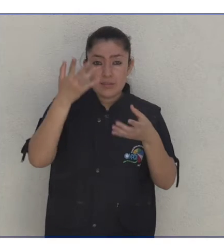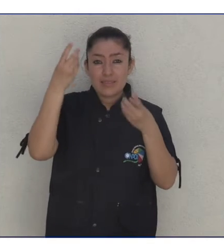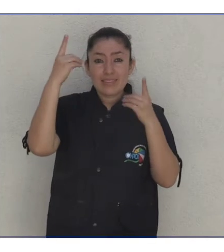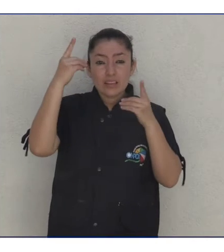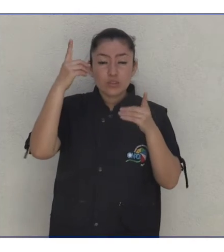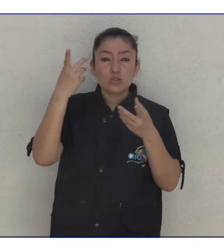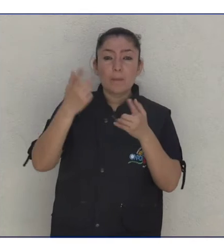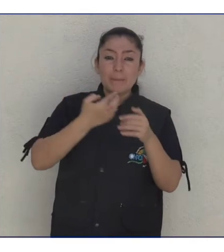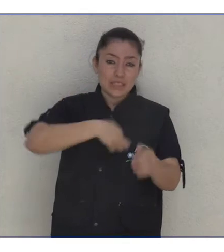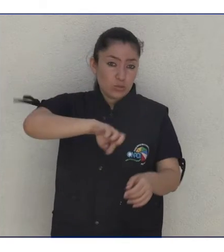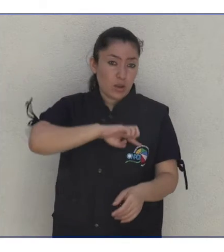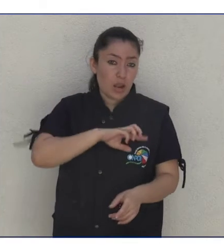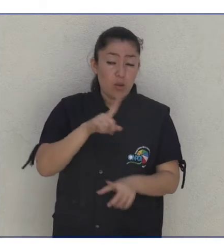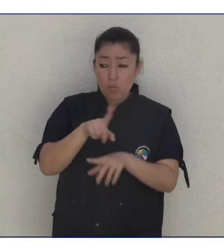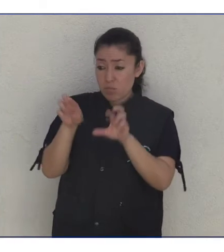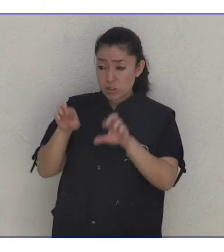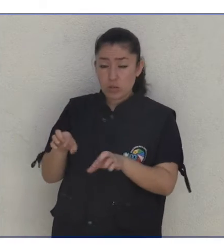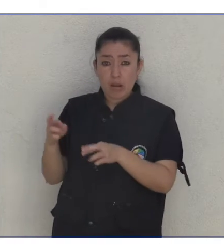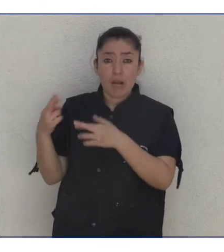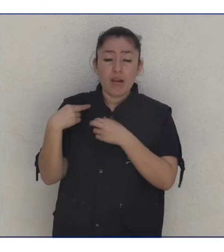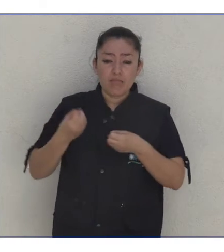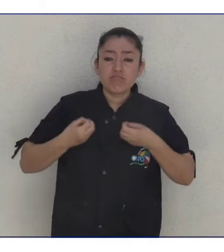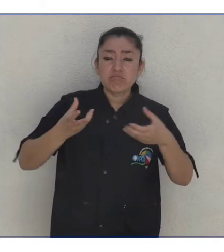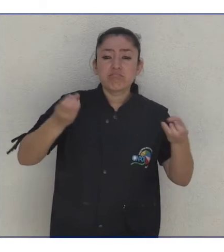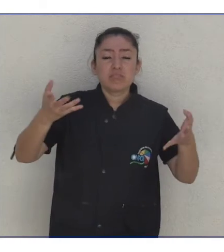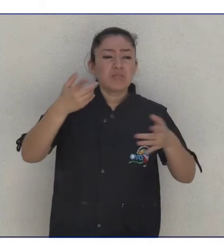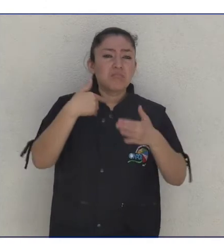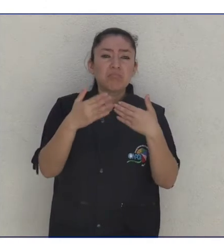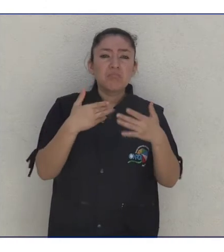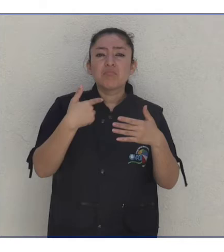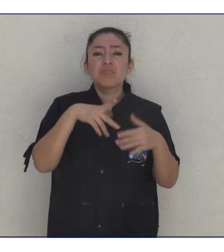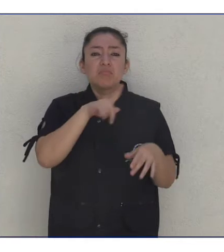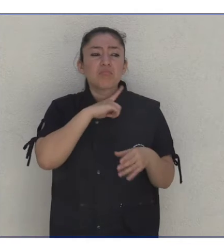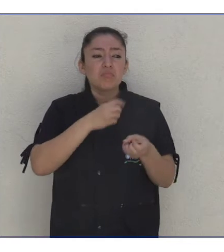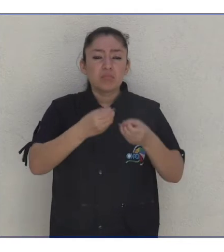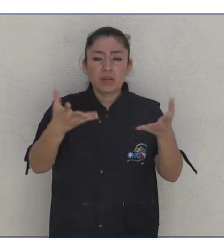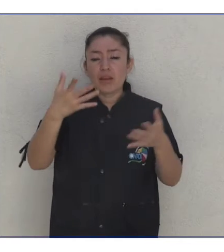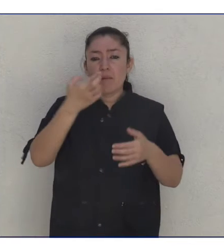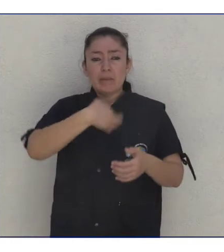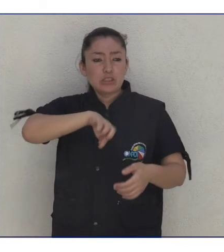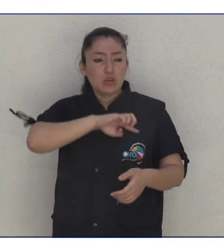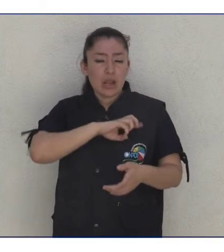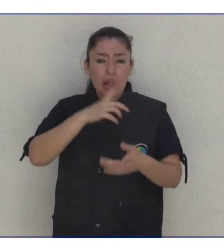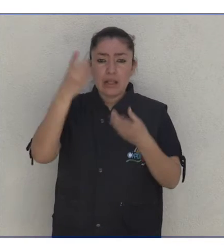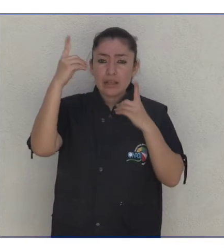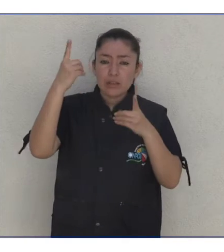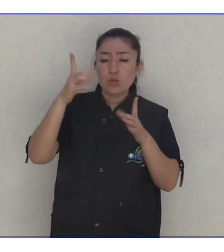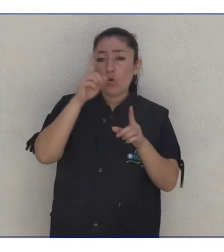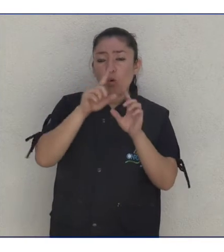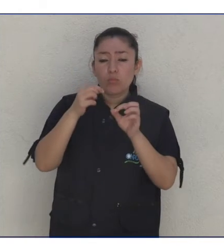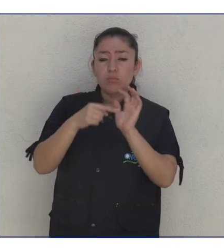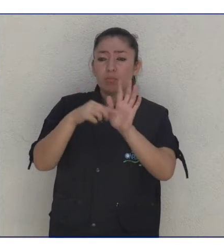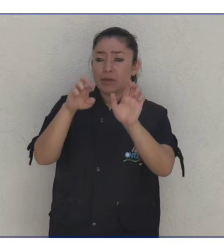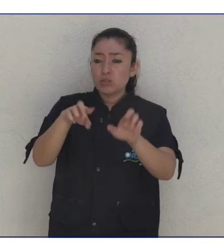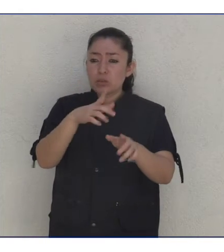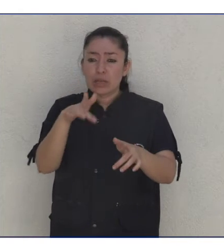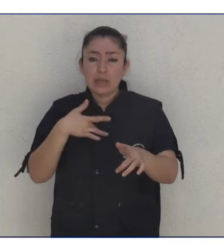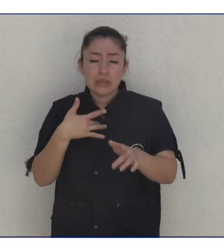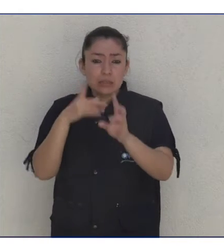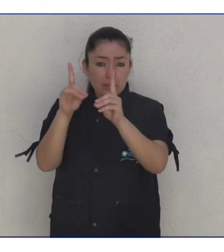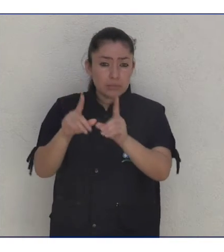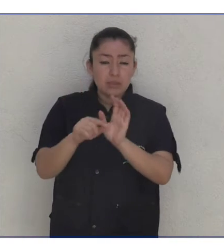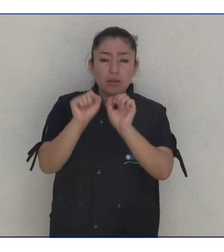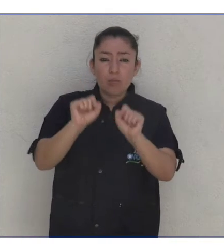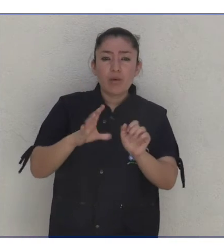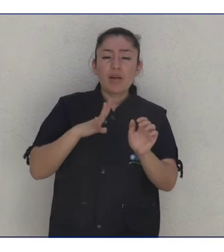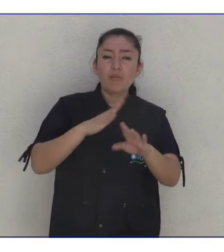comercialice o distribuya por cualquier medio archivos de información de datos personales, datos sensibles o personas sensibles protegidos por la